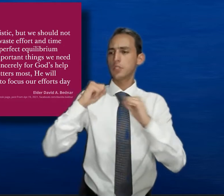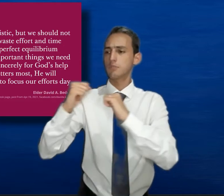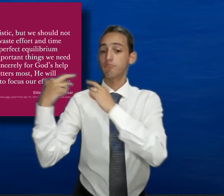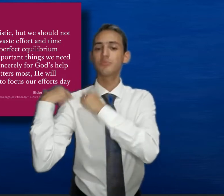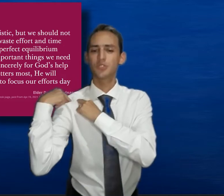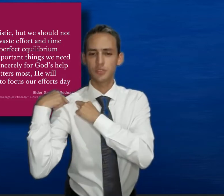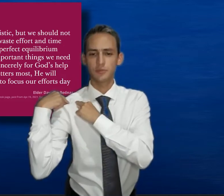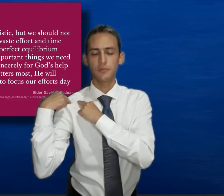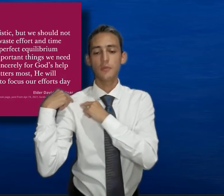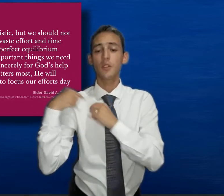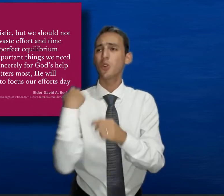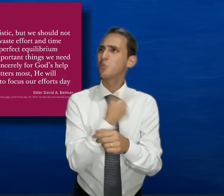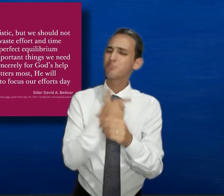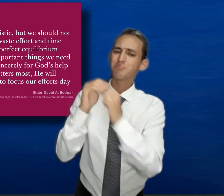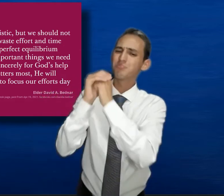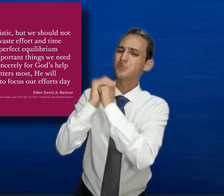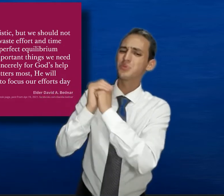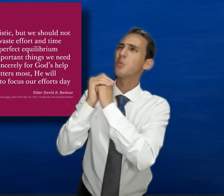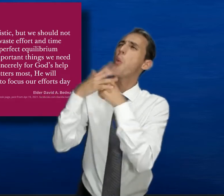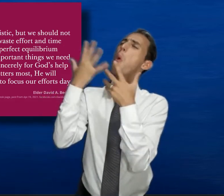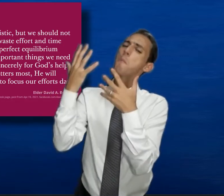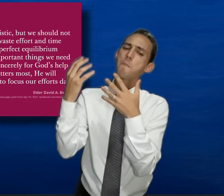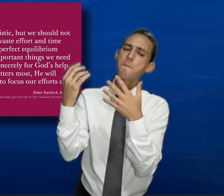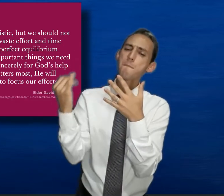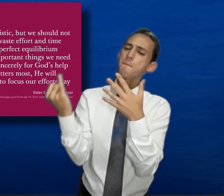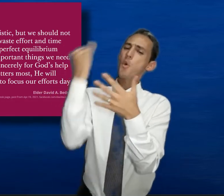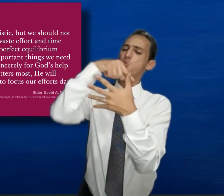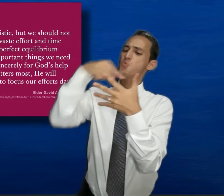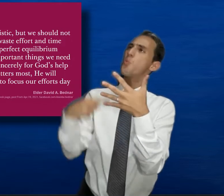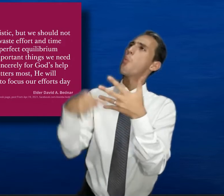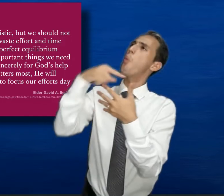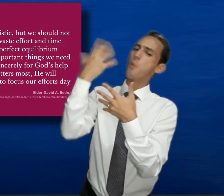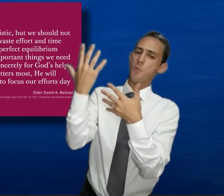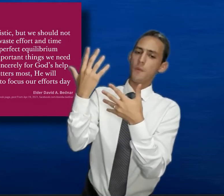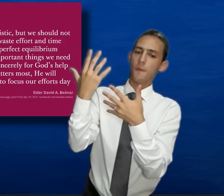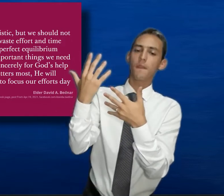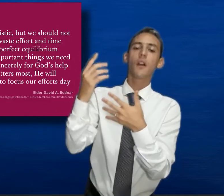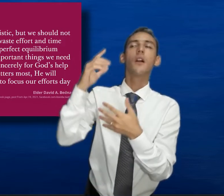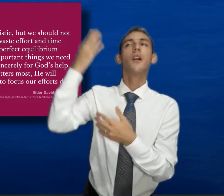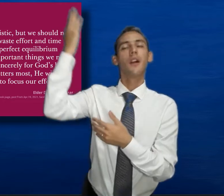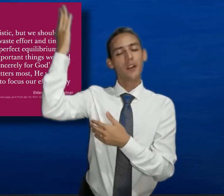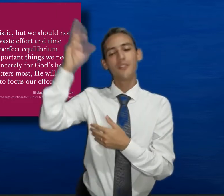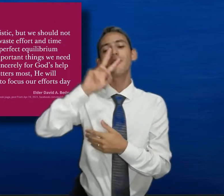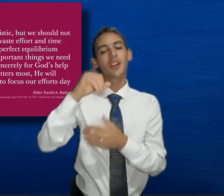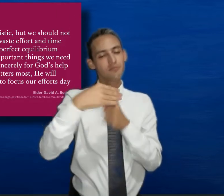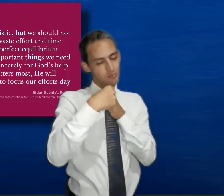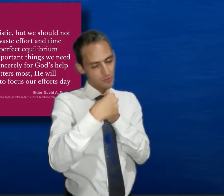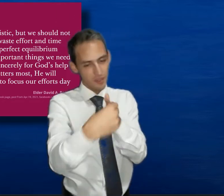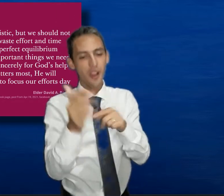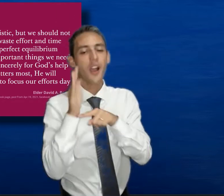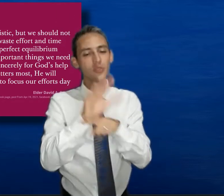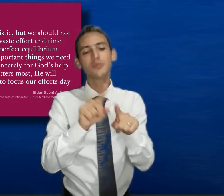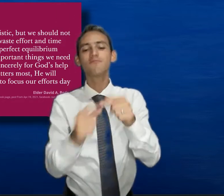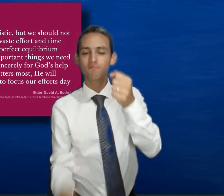tentando encontrar um equilíbrio perfeito entre todas as coisas importantes que precisamos fazer. Ao orarmos sinceramente pela ajuda de Deus para identificar o que